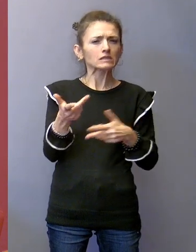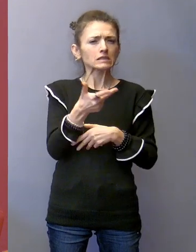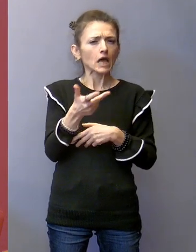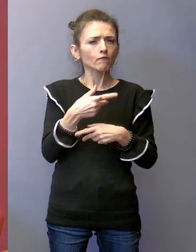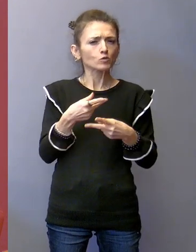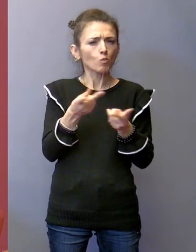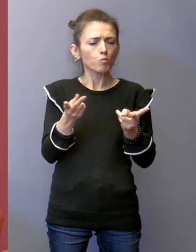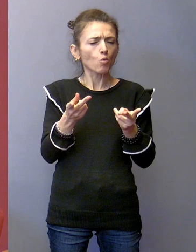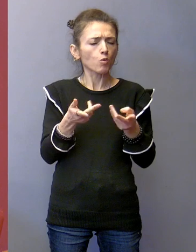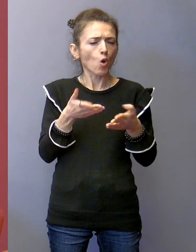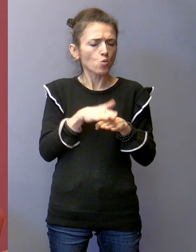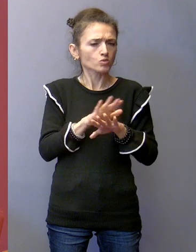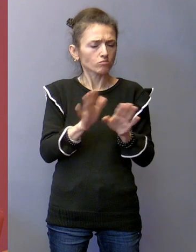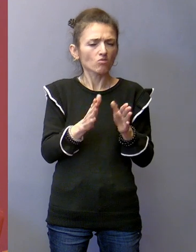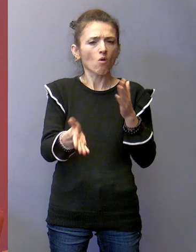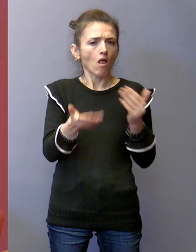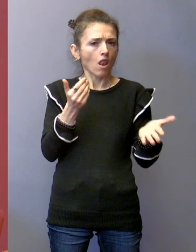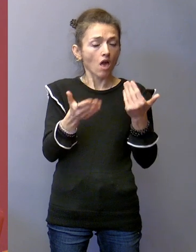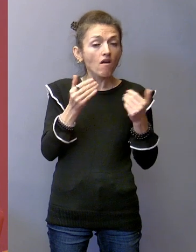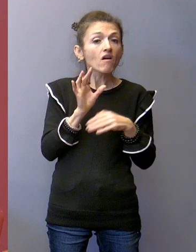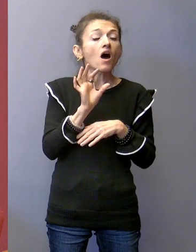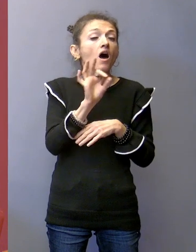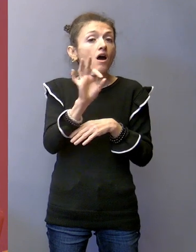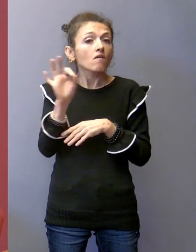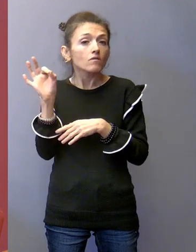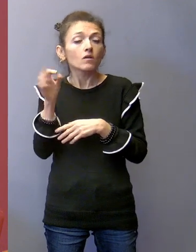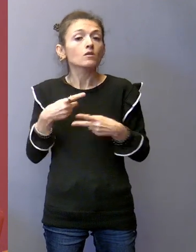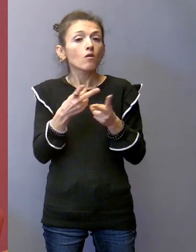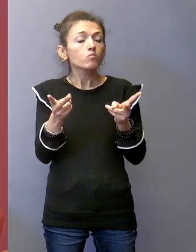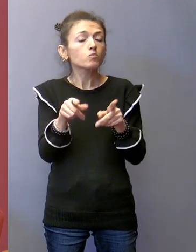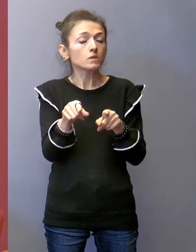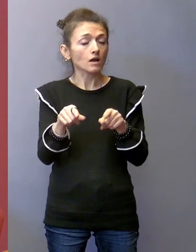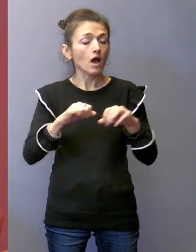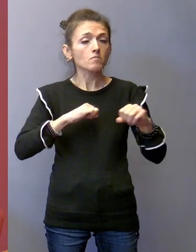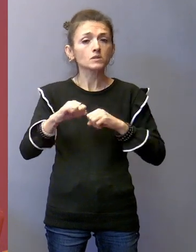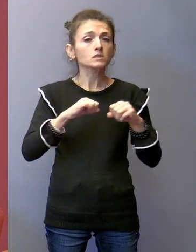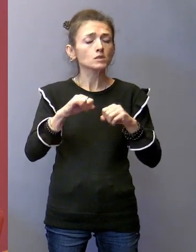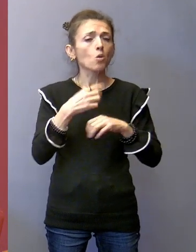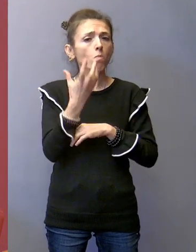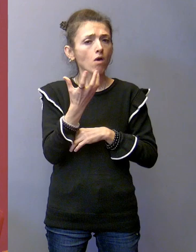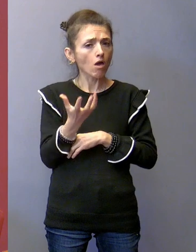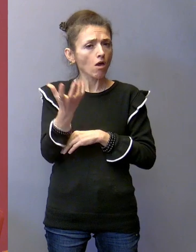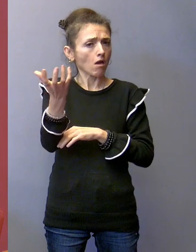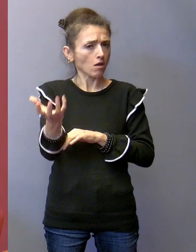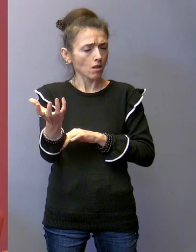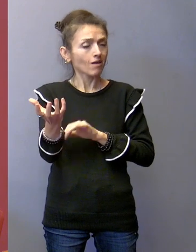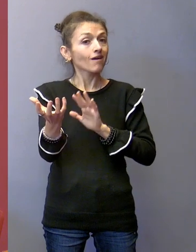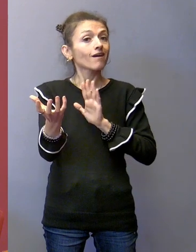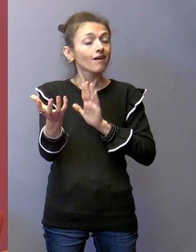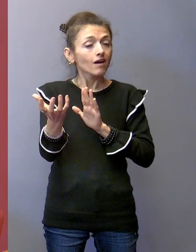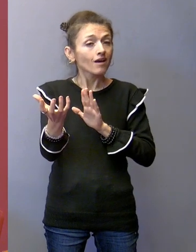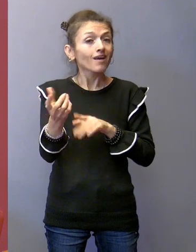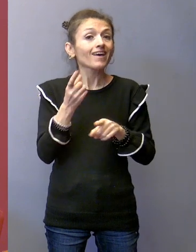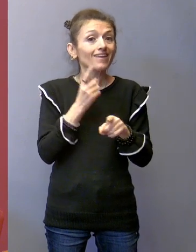Poi invece In altri casi la pubblica amministrazione si è limitata ad alienare il bene senza però operare gli ulteriori